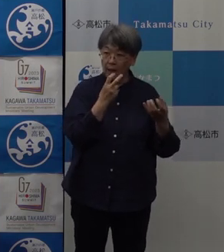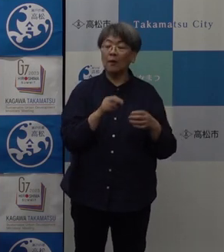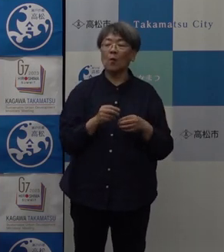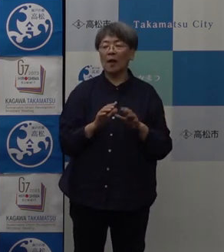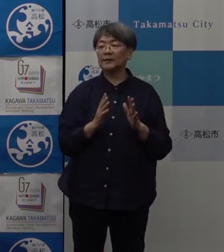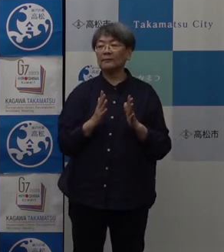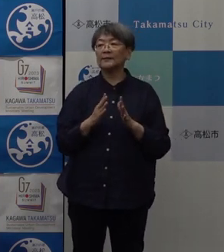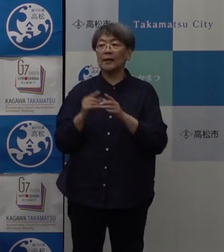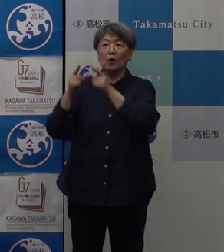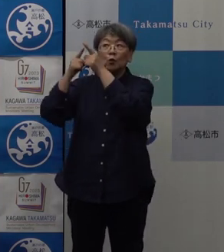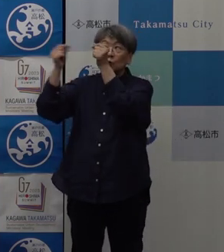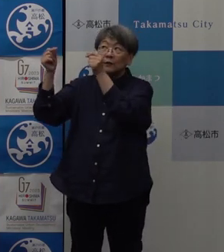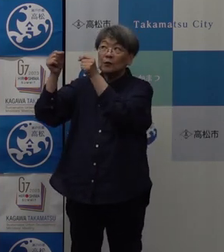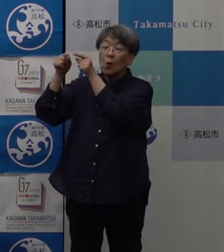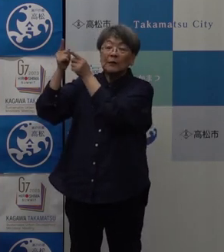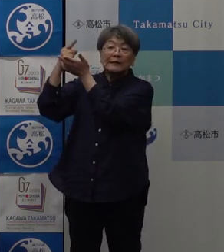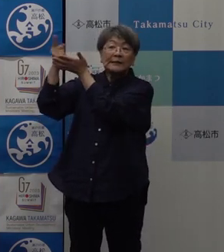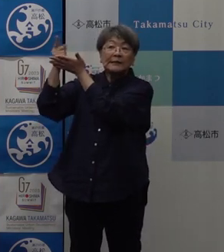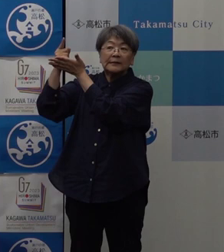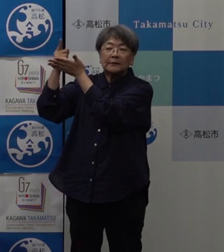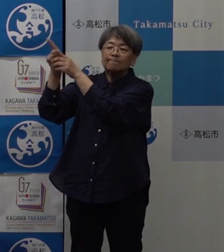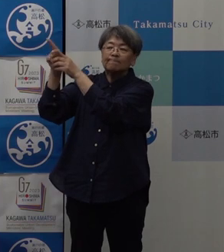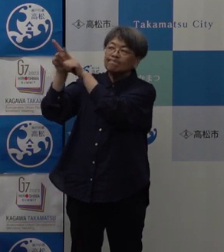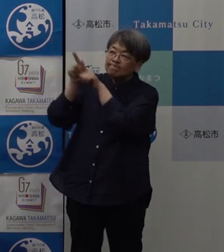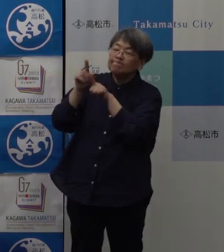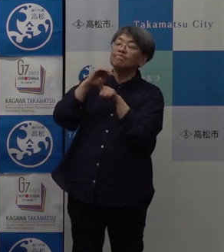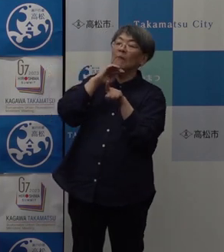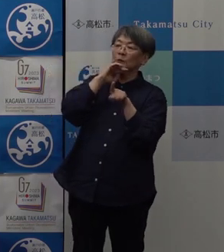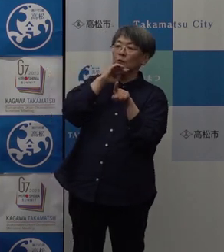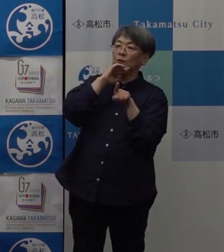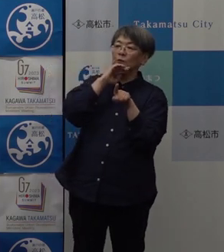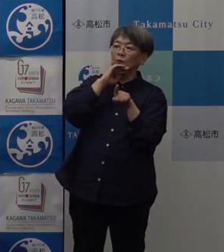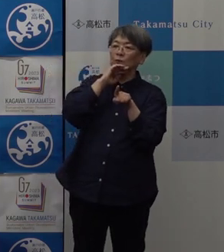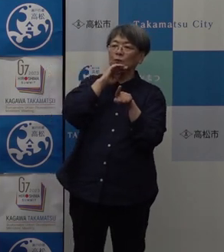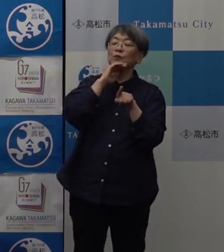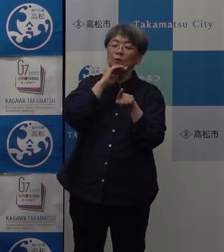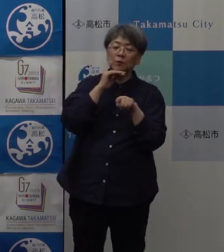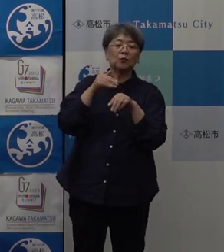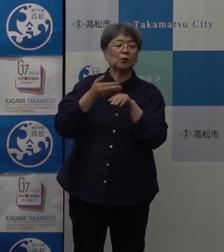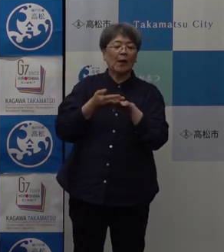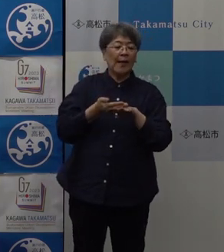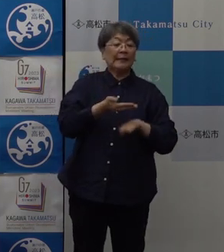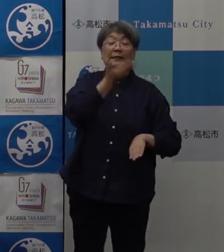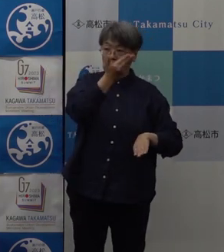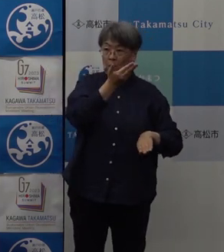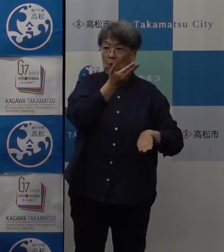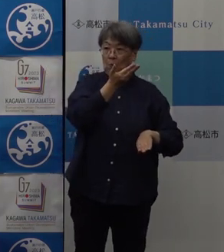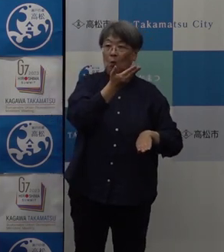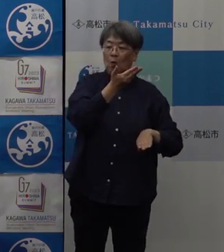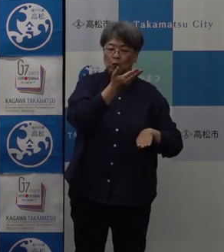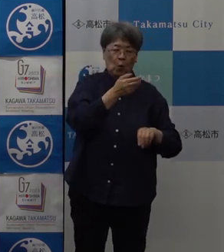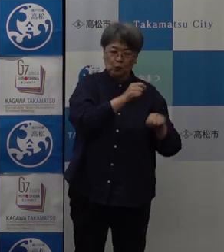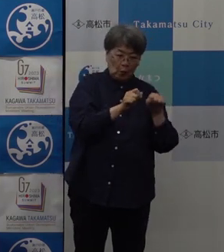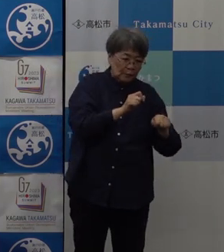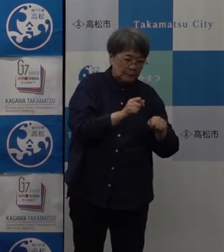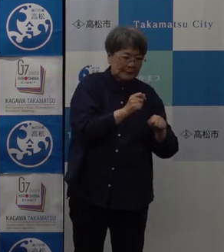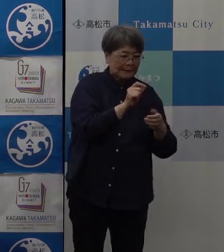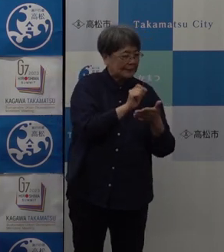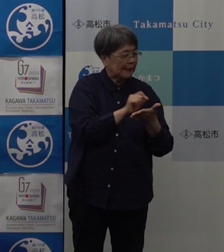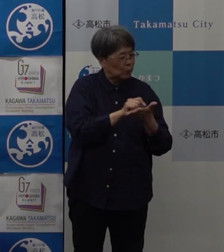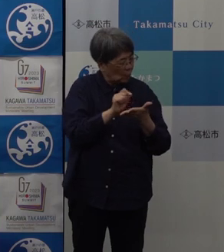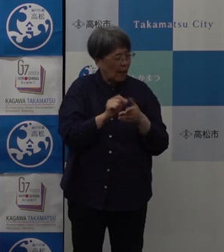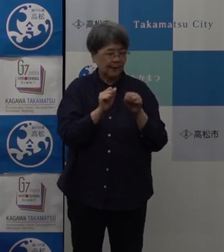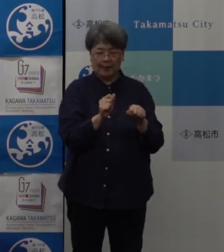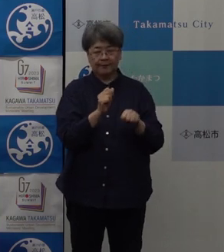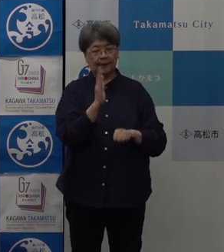の、指示は待っておりますけれども、それ以外以上の取り組み、チェックというのはまだやっ